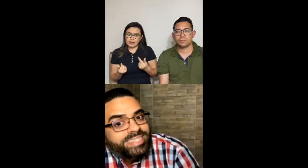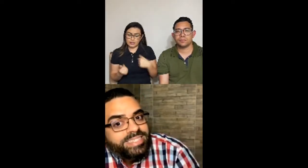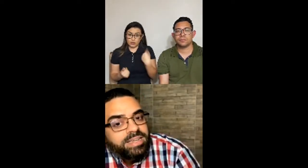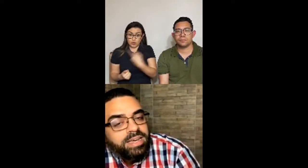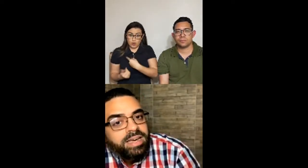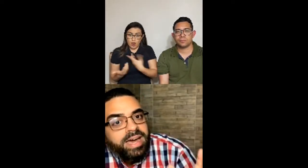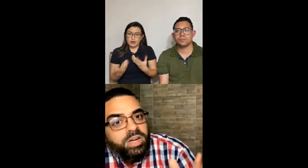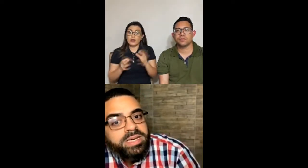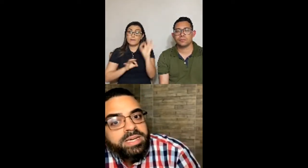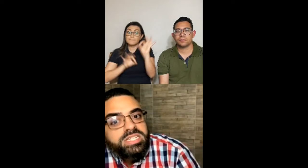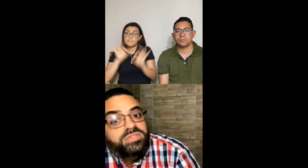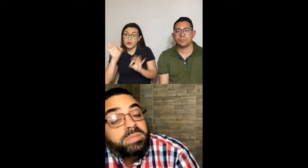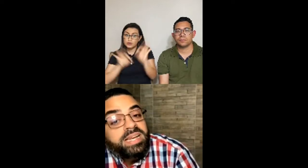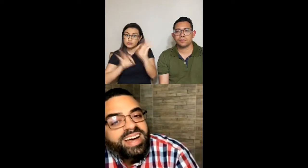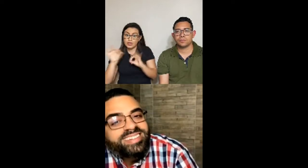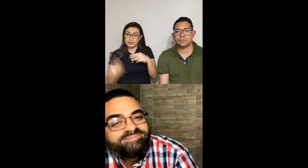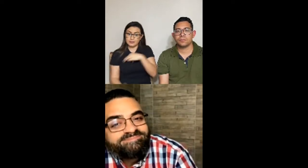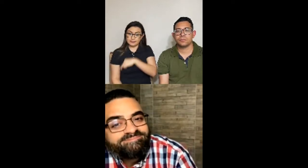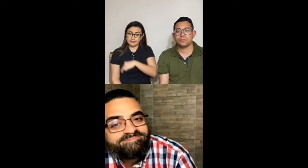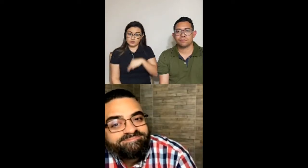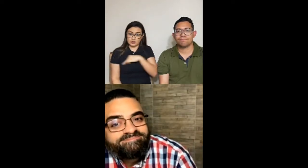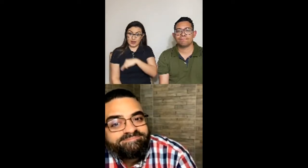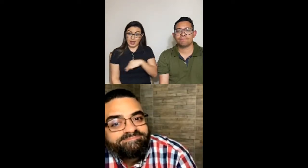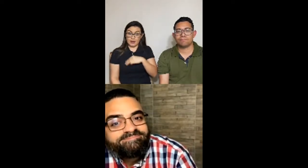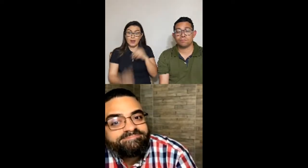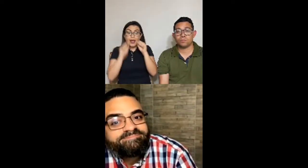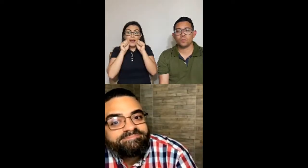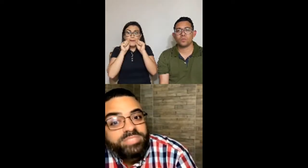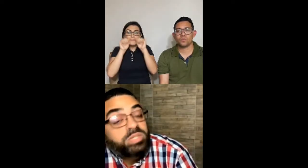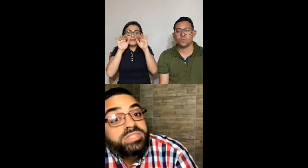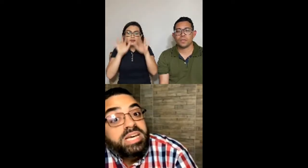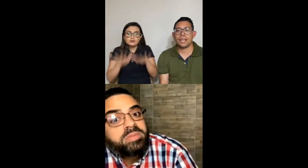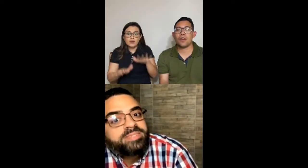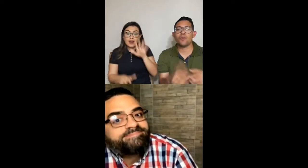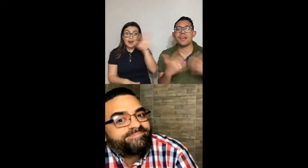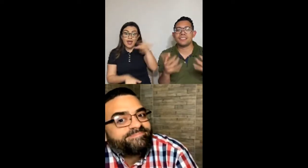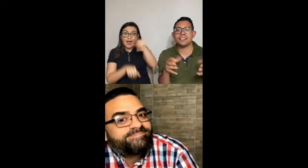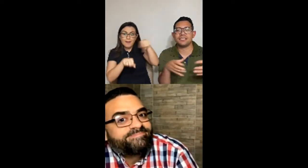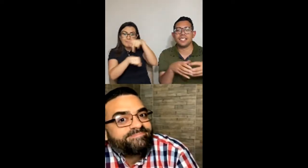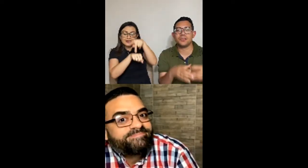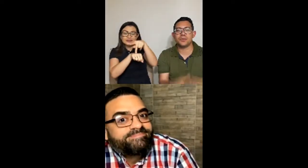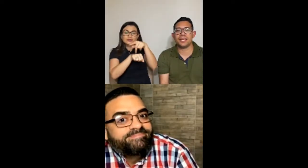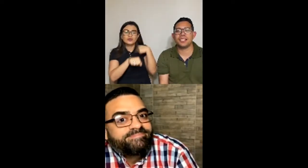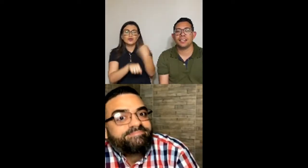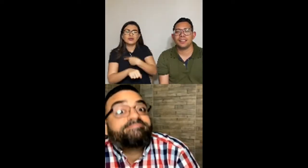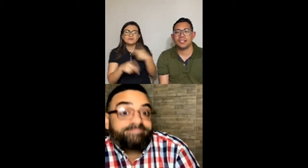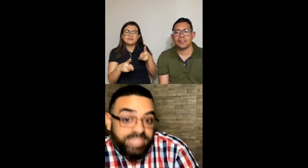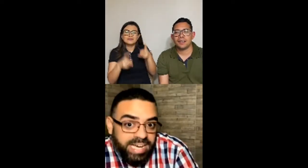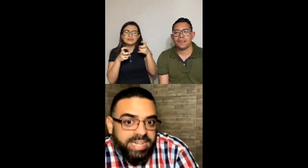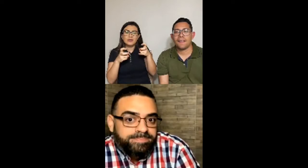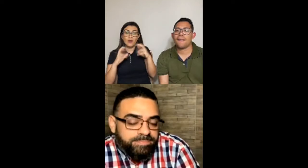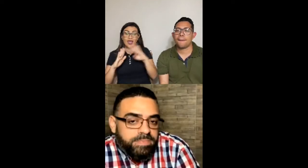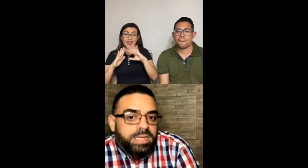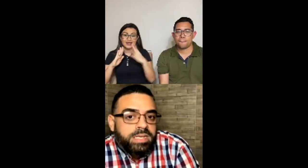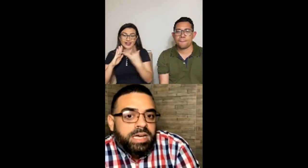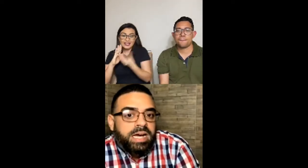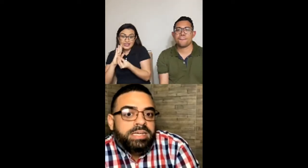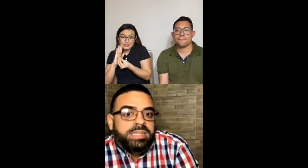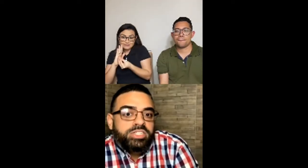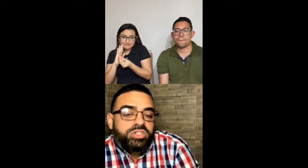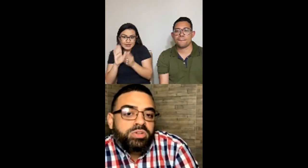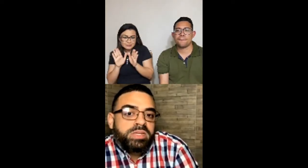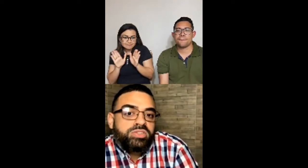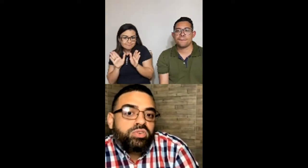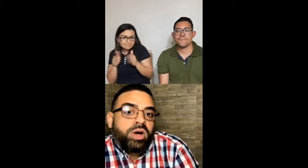verdade, o que parecia um projeto missionário para abençoar o país era algo mais restrito, né? E eu